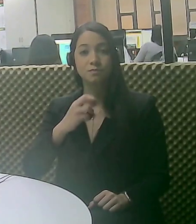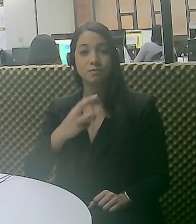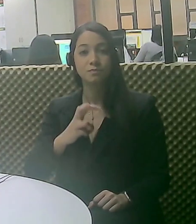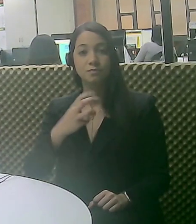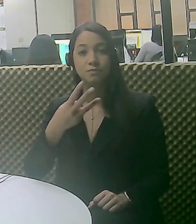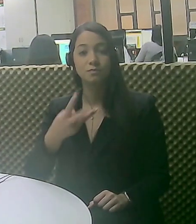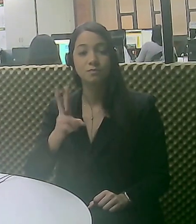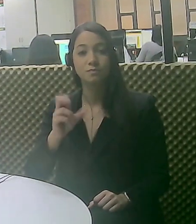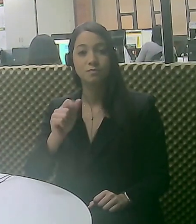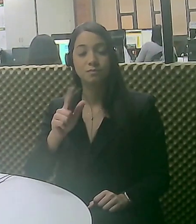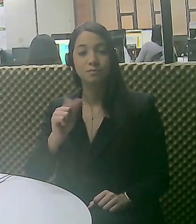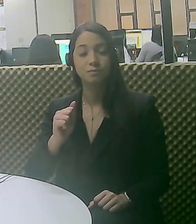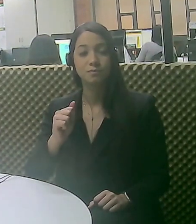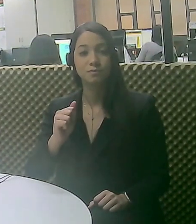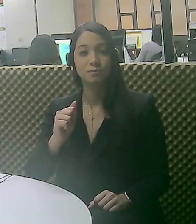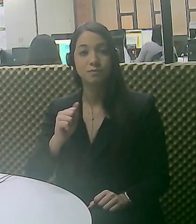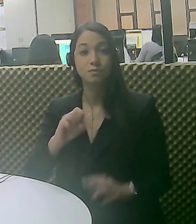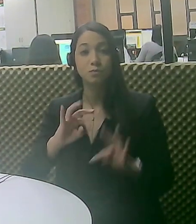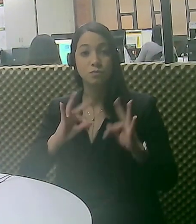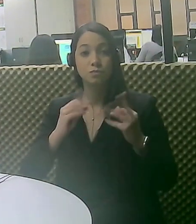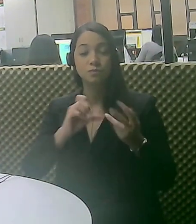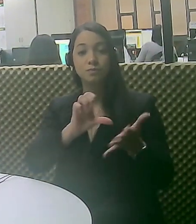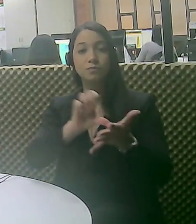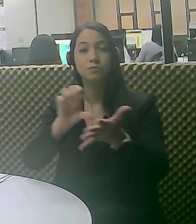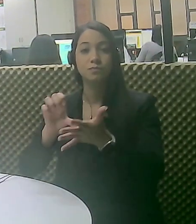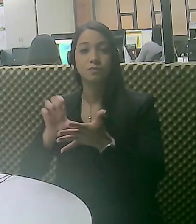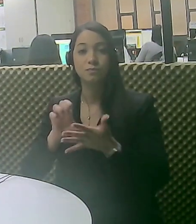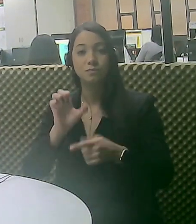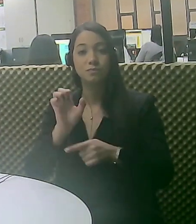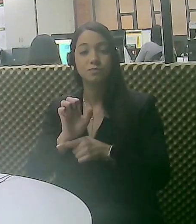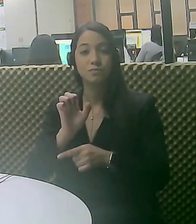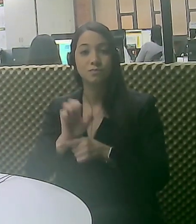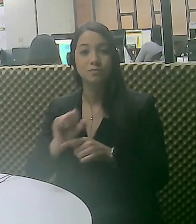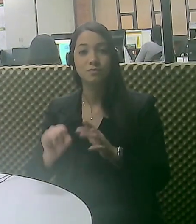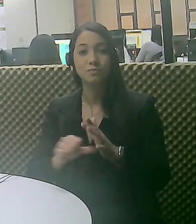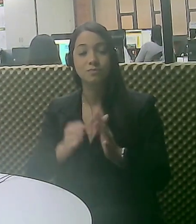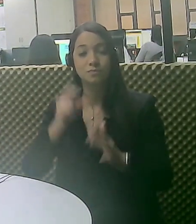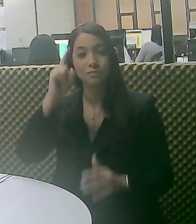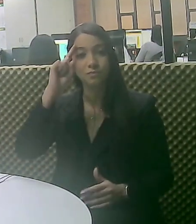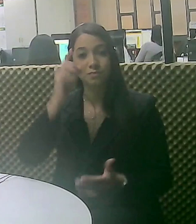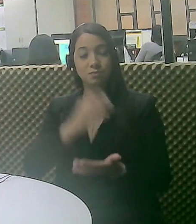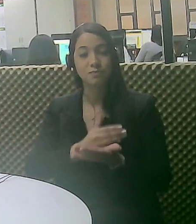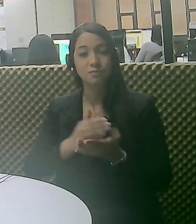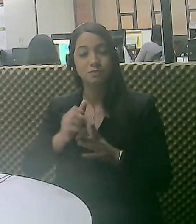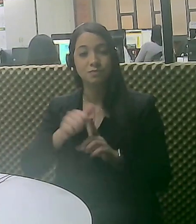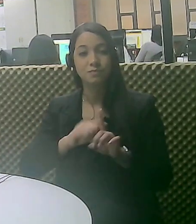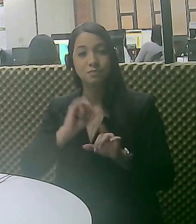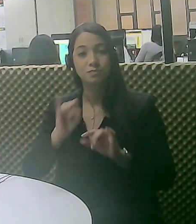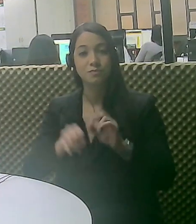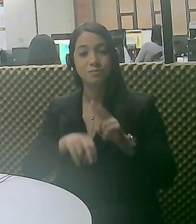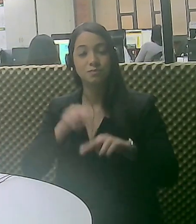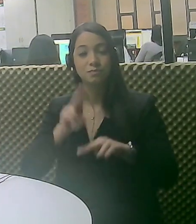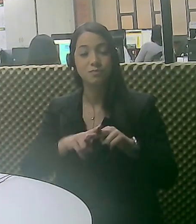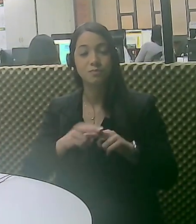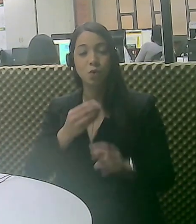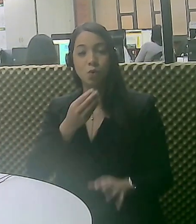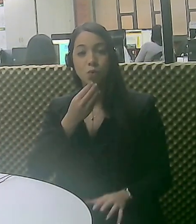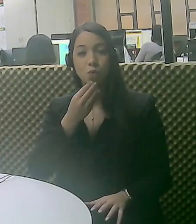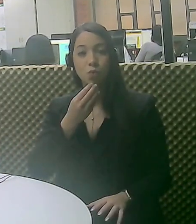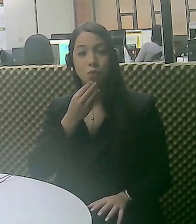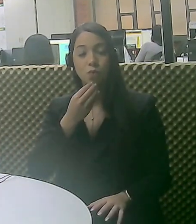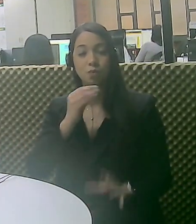9.953 vagas oferecidas por todas as unidades do Estado nos primeiros dias do mês de junho. Dentre as